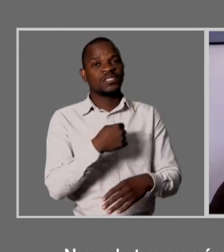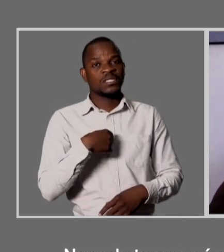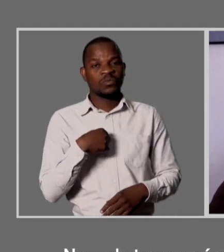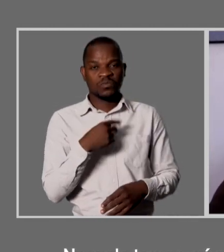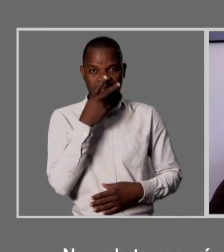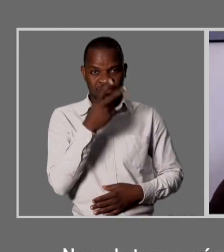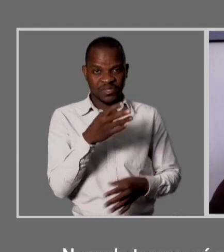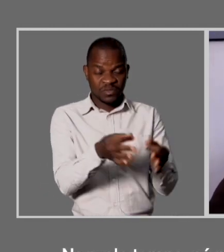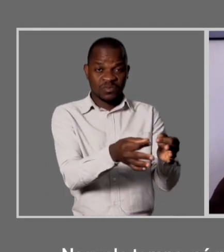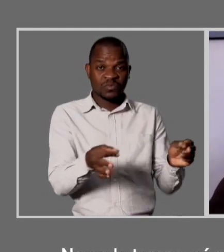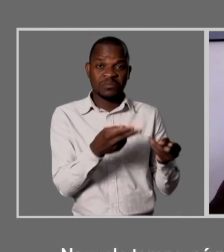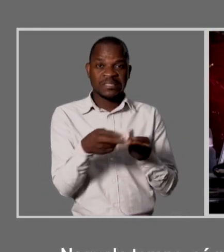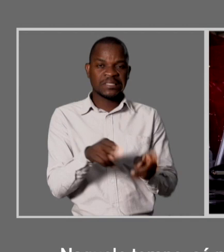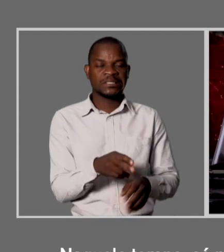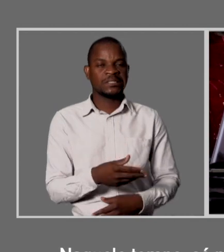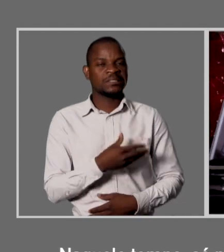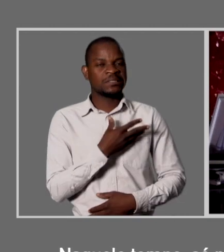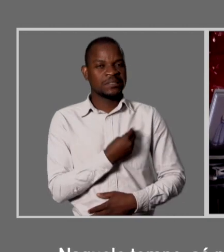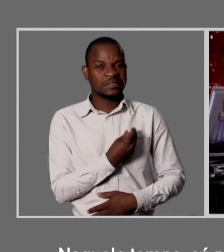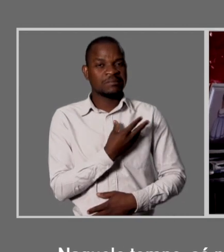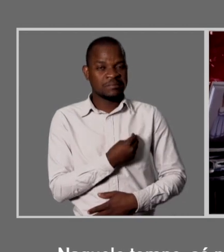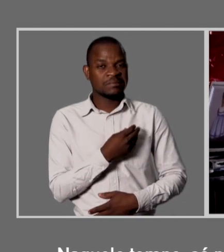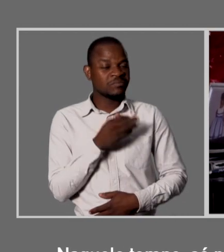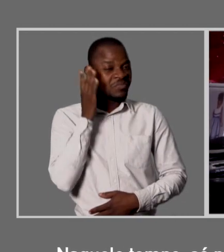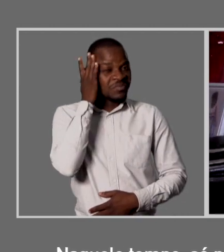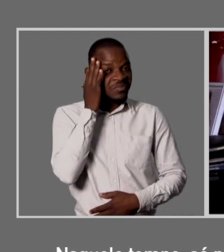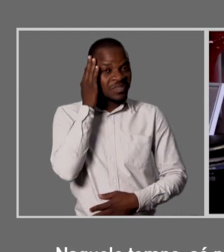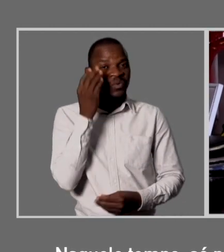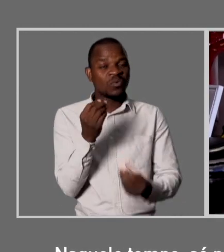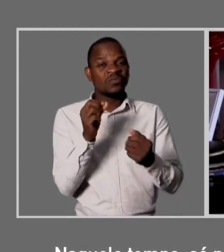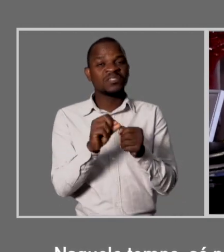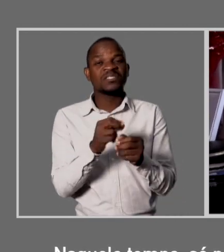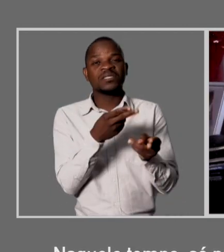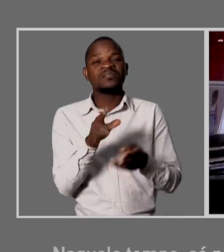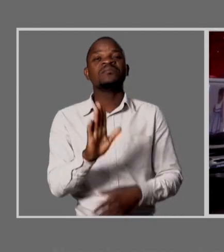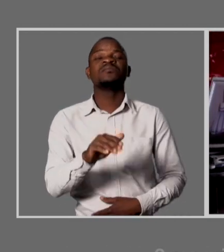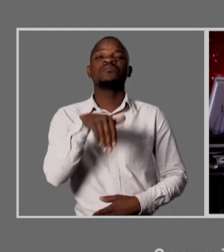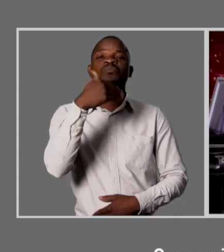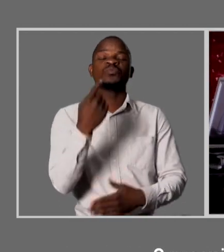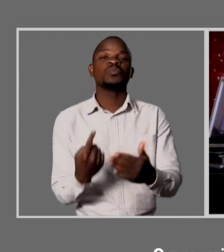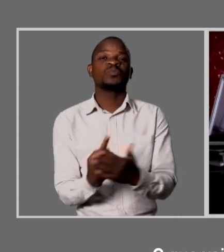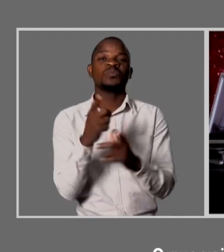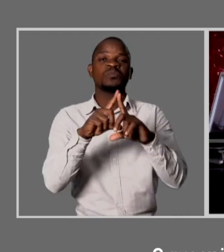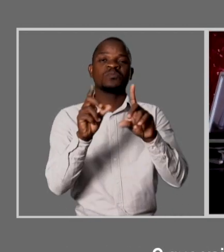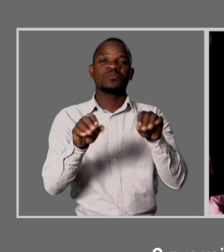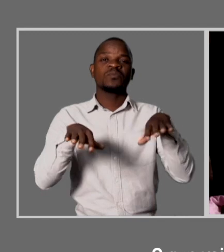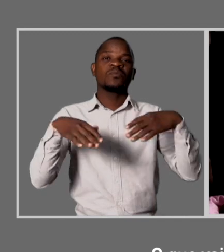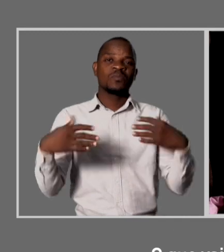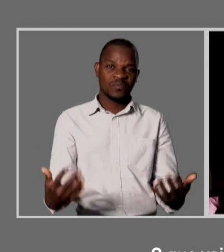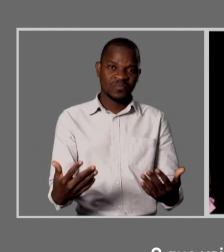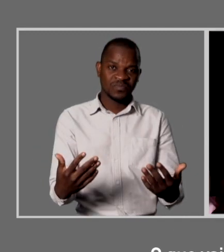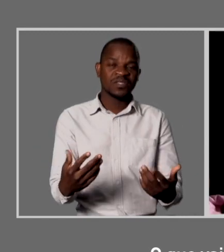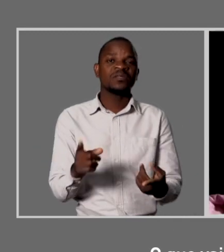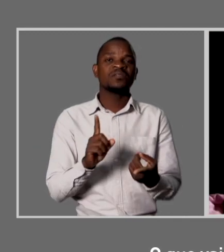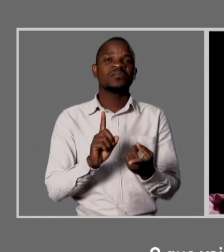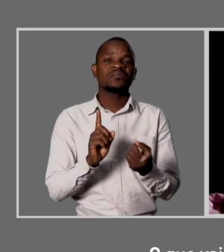Eu, naquele tempo, só o termo de responsabilidade para assinar várias coisas passaram na minha cabeça. O que é que vai acontecer a seguir? Quais